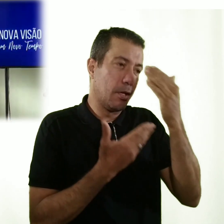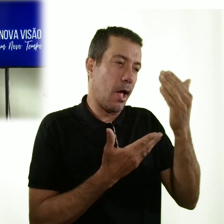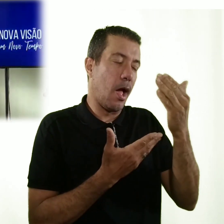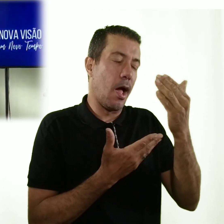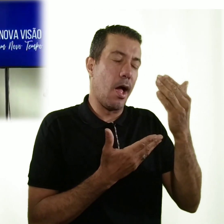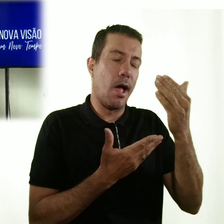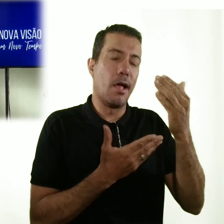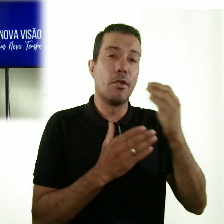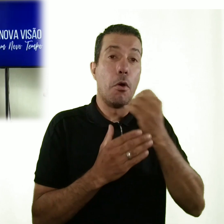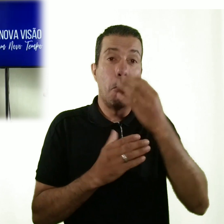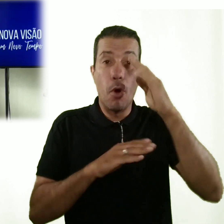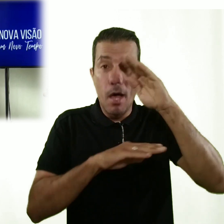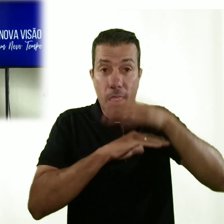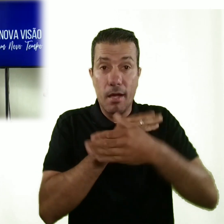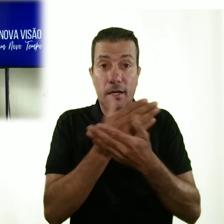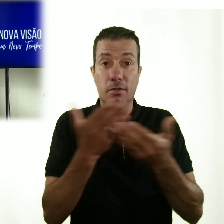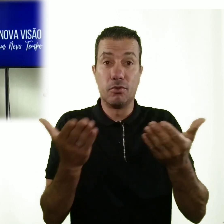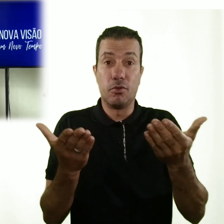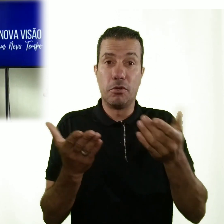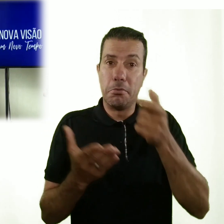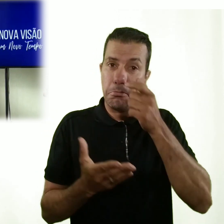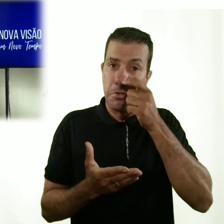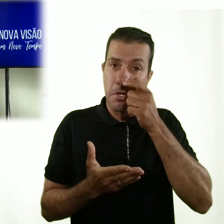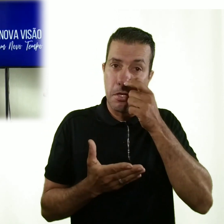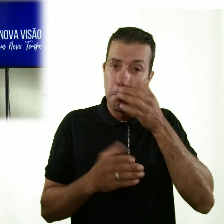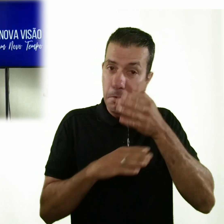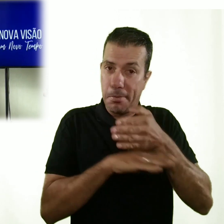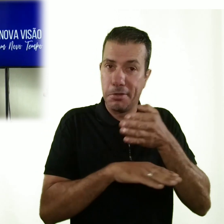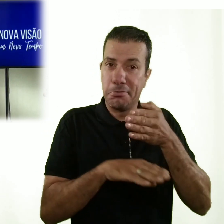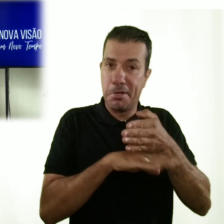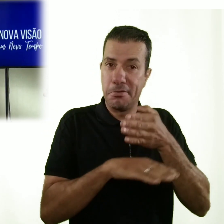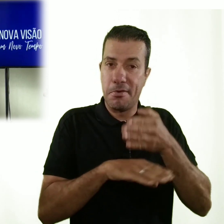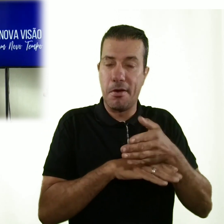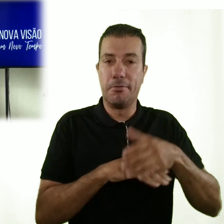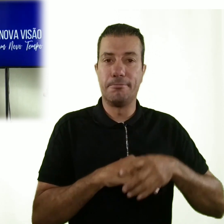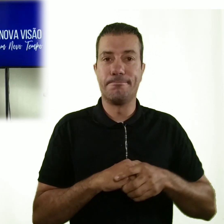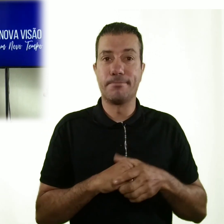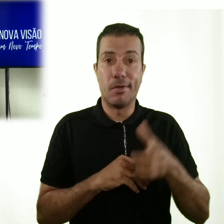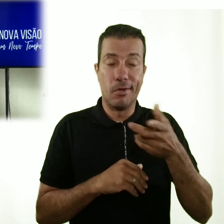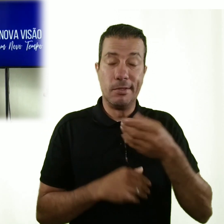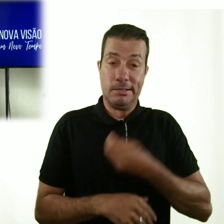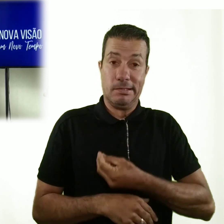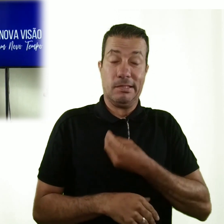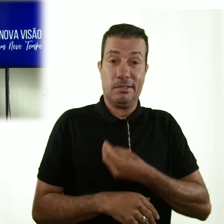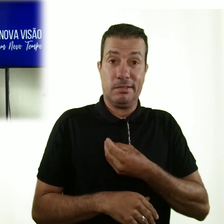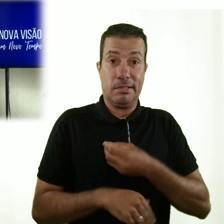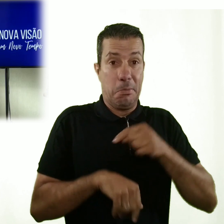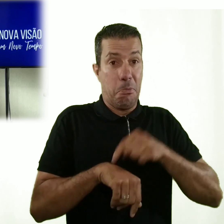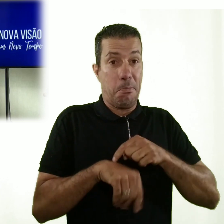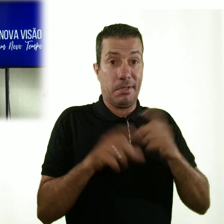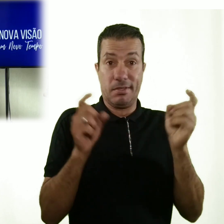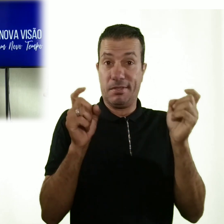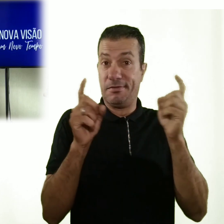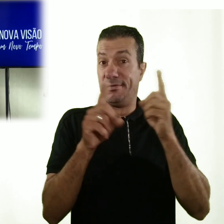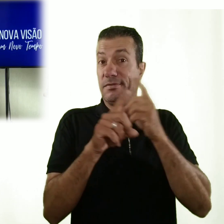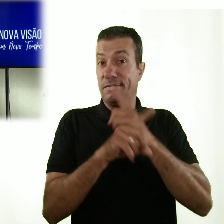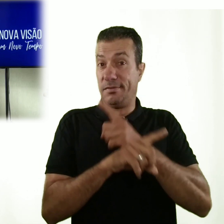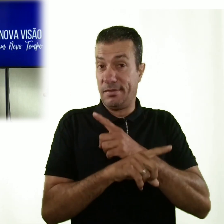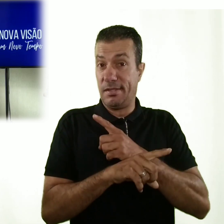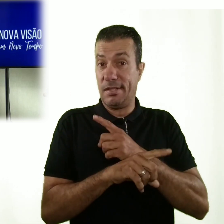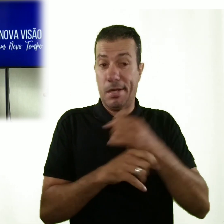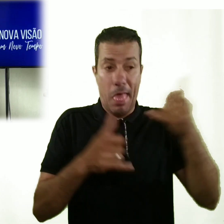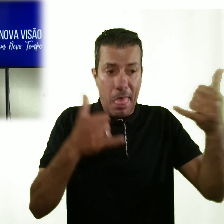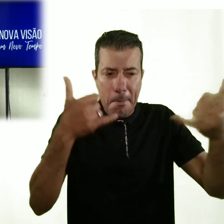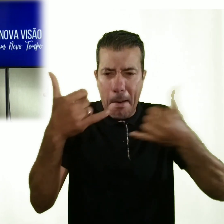todos. Obrigado pela audiência. Nós estamos vivendo, como você falou, Roger, tempos difíceis, muitas informações,